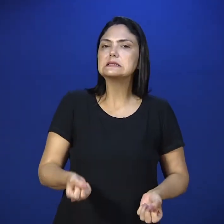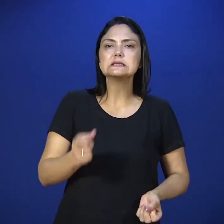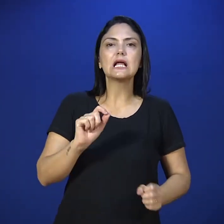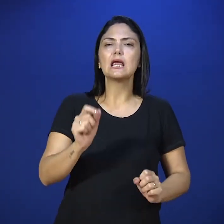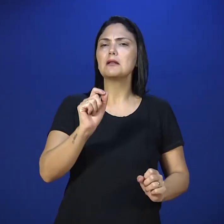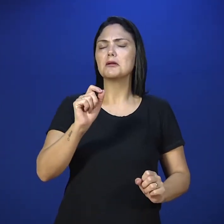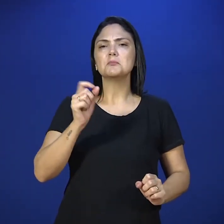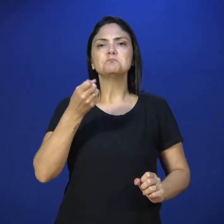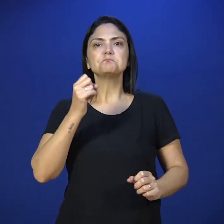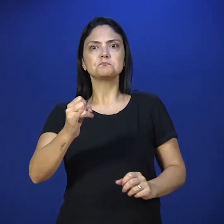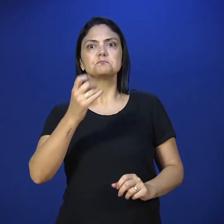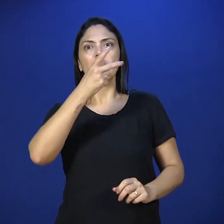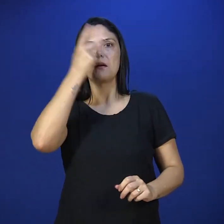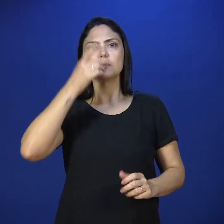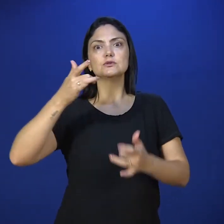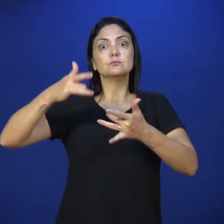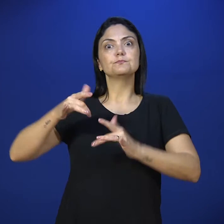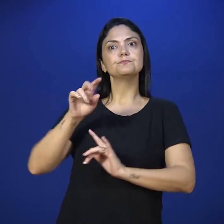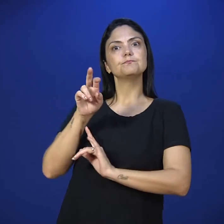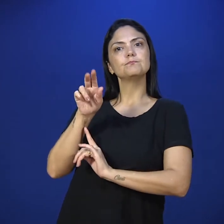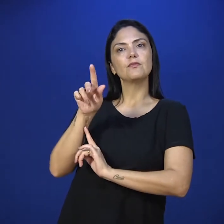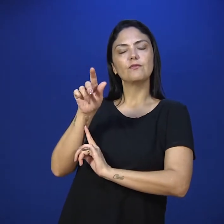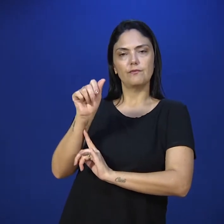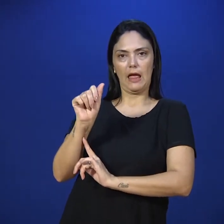qualquer circunstância reserva de vaga.